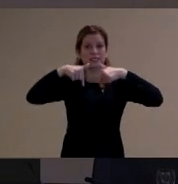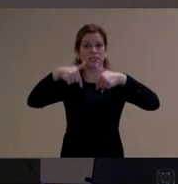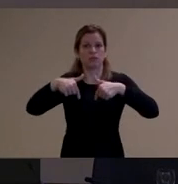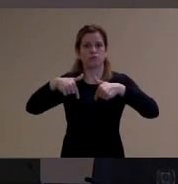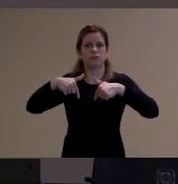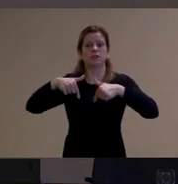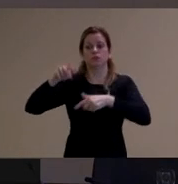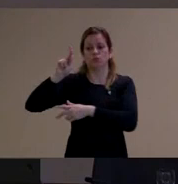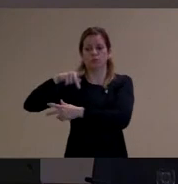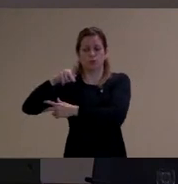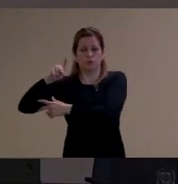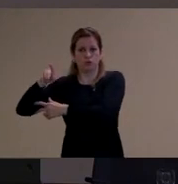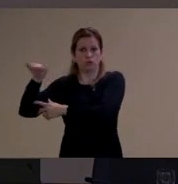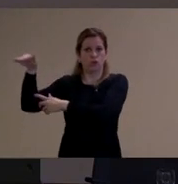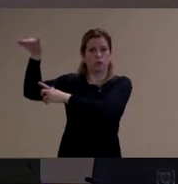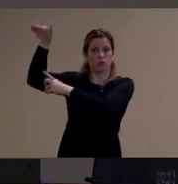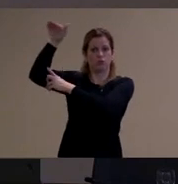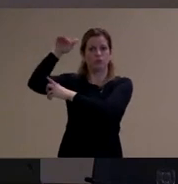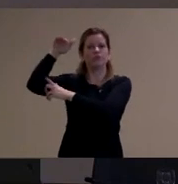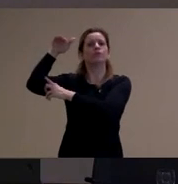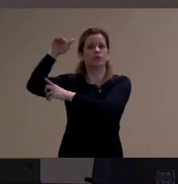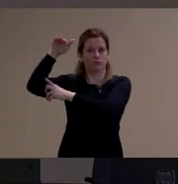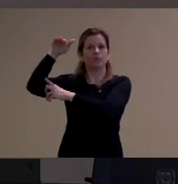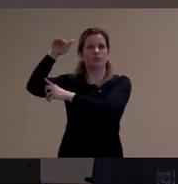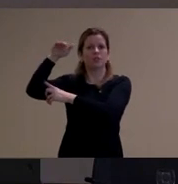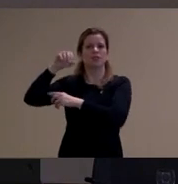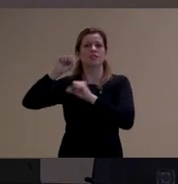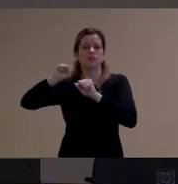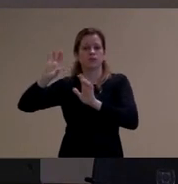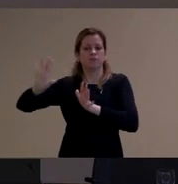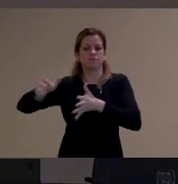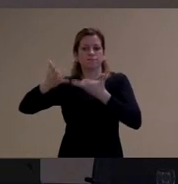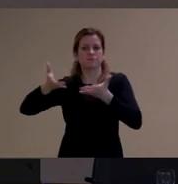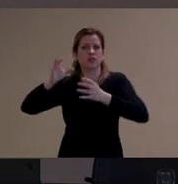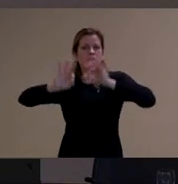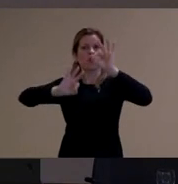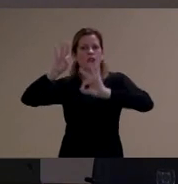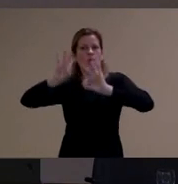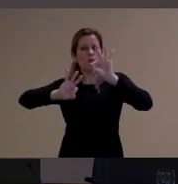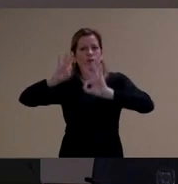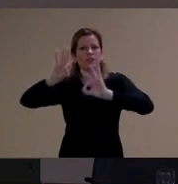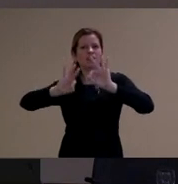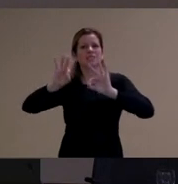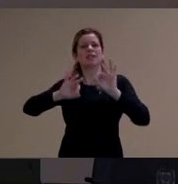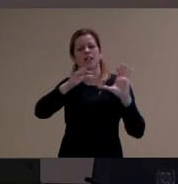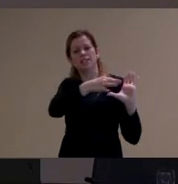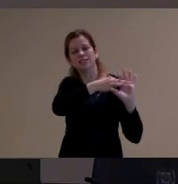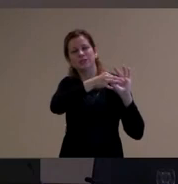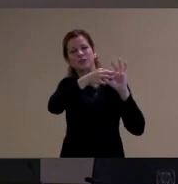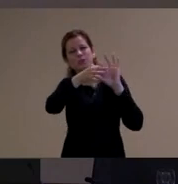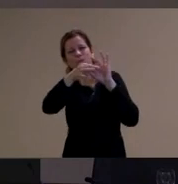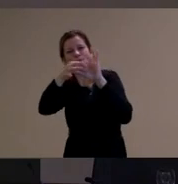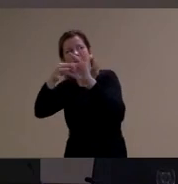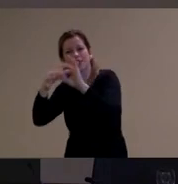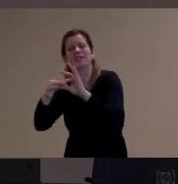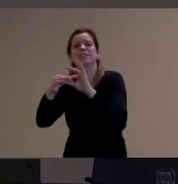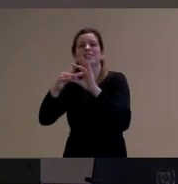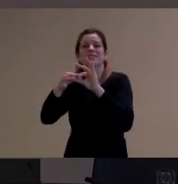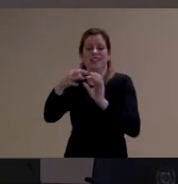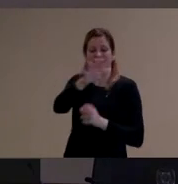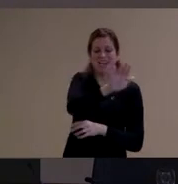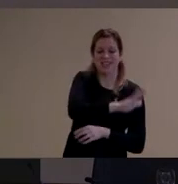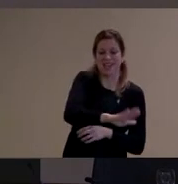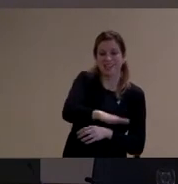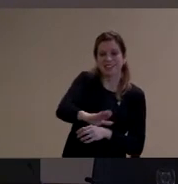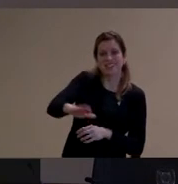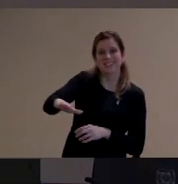adulto está na ação da professora do professor que vai organizar esses contextos para possibilitar